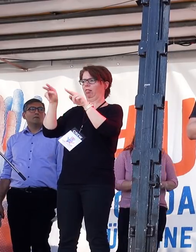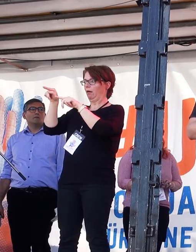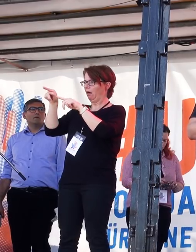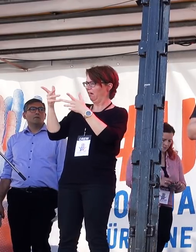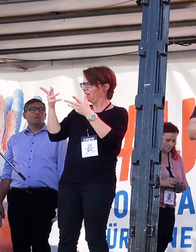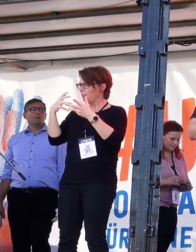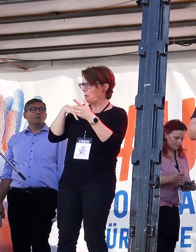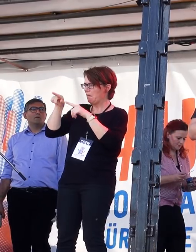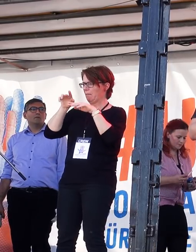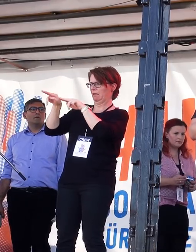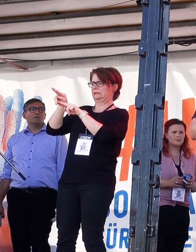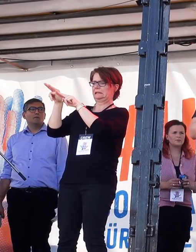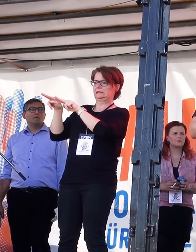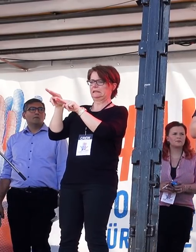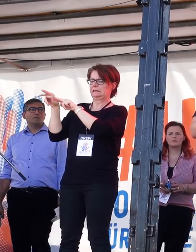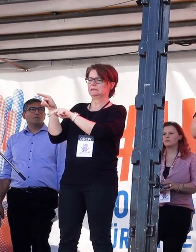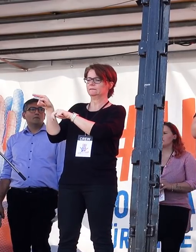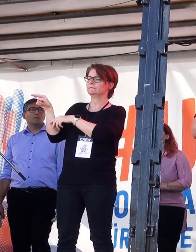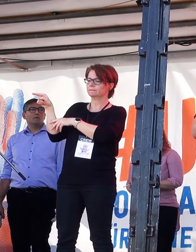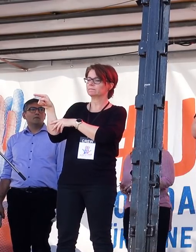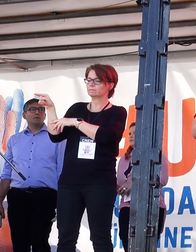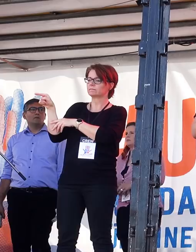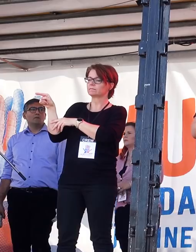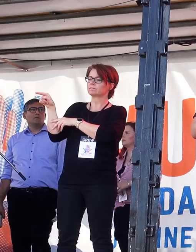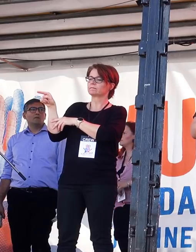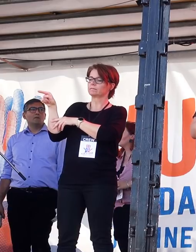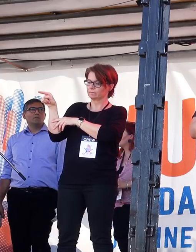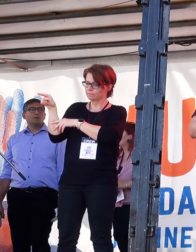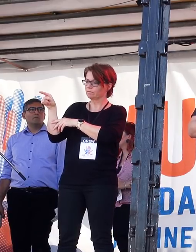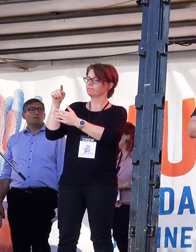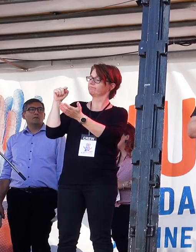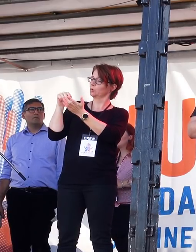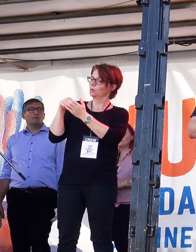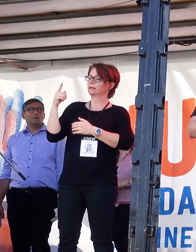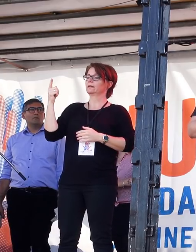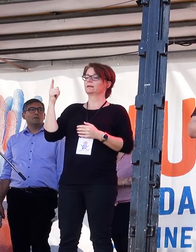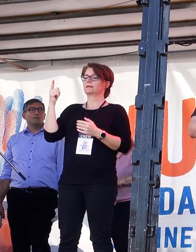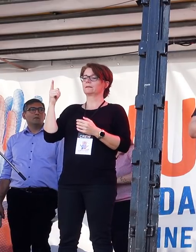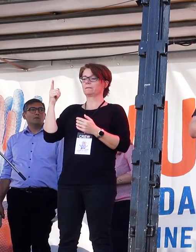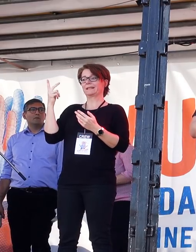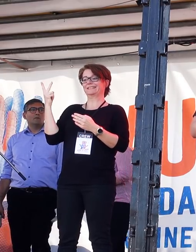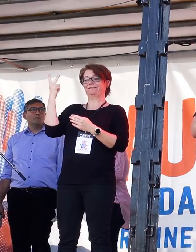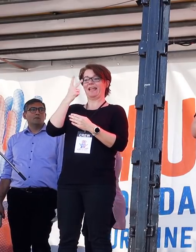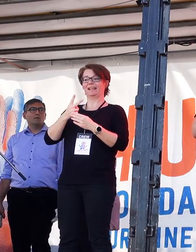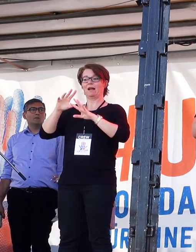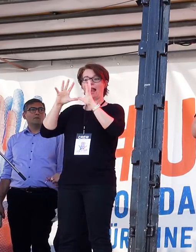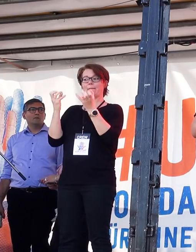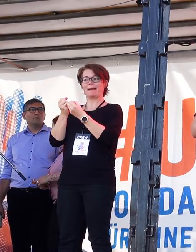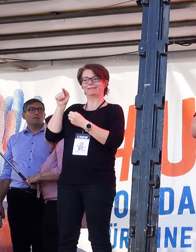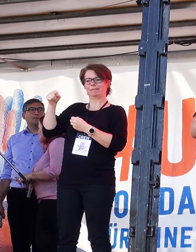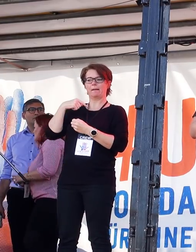seit mehr als 2 Jahren die gesamte Aufmerksamkeit der Partei der Angstmacher gilt.